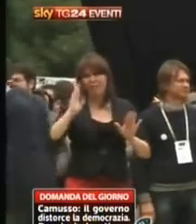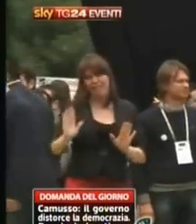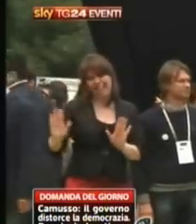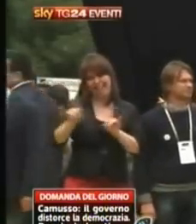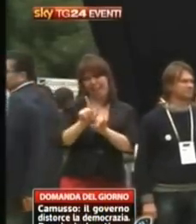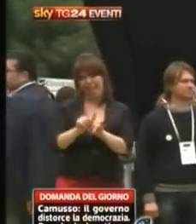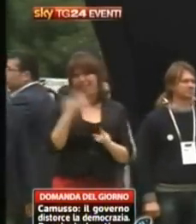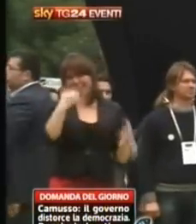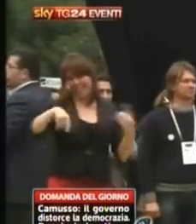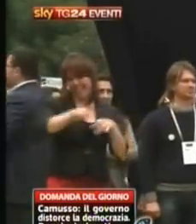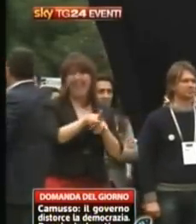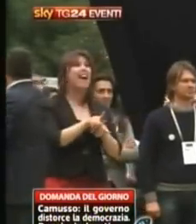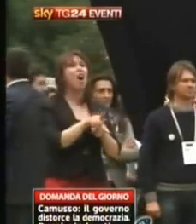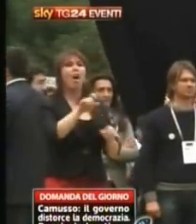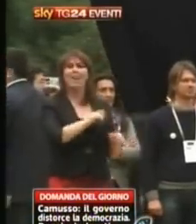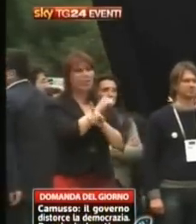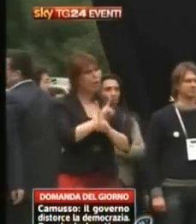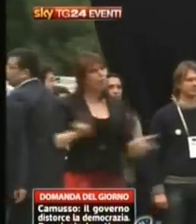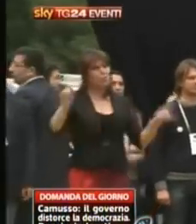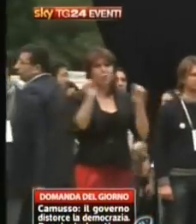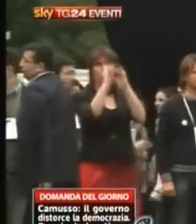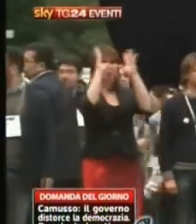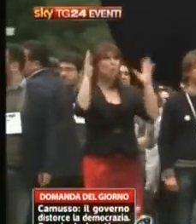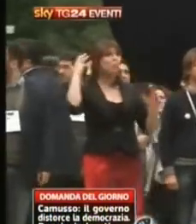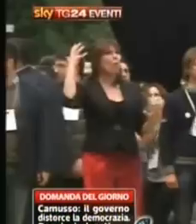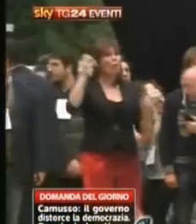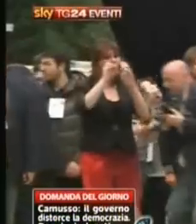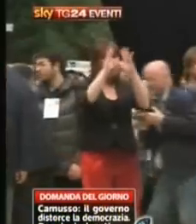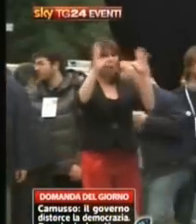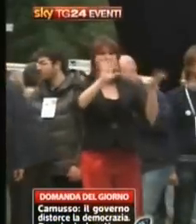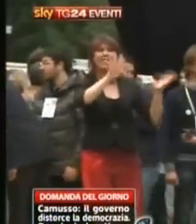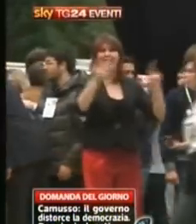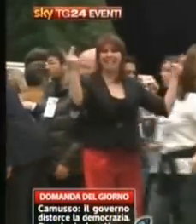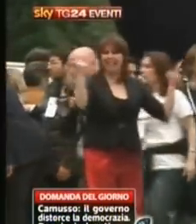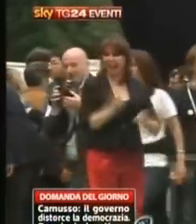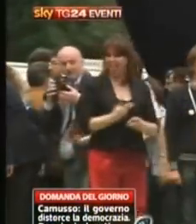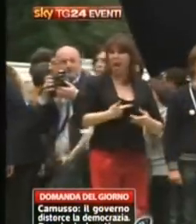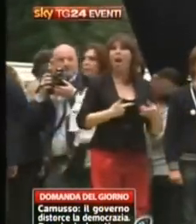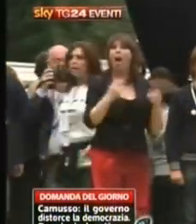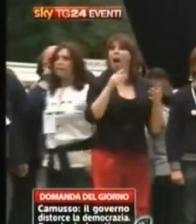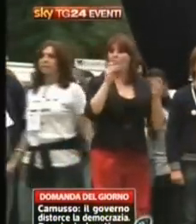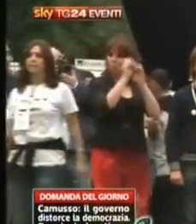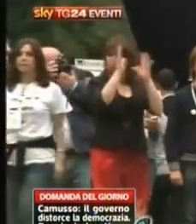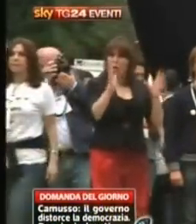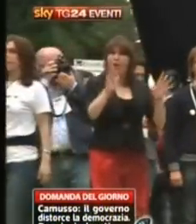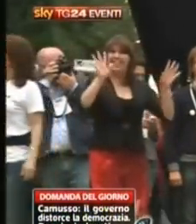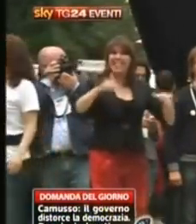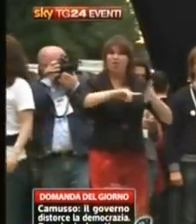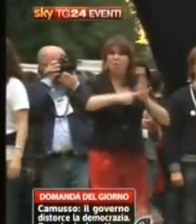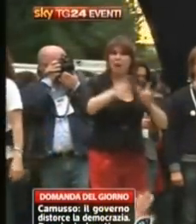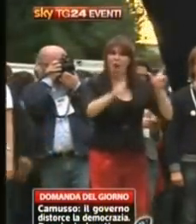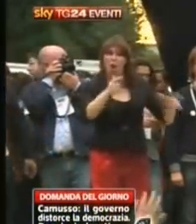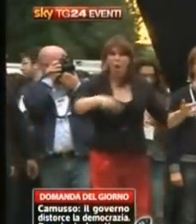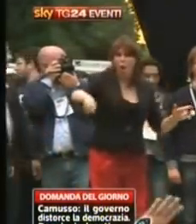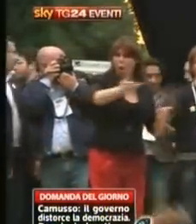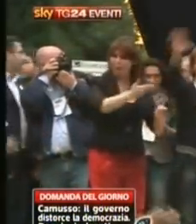Allora, non ci credeva nessuno, è un sogno. È un sogno che sta diventando realtà. E quando un sogno è condiviso da 10 milioni di